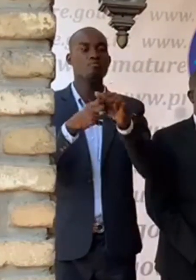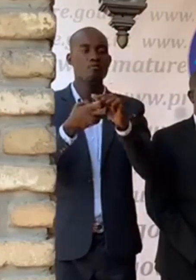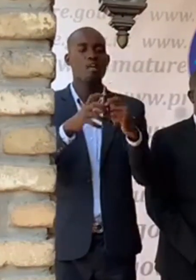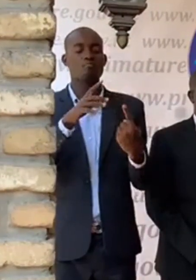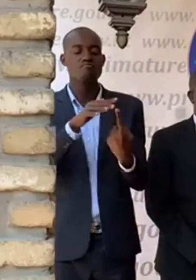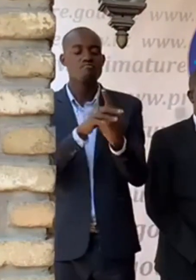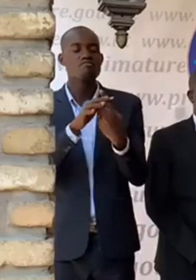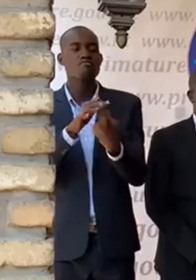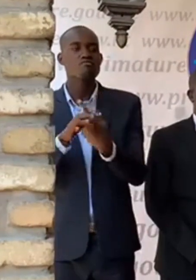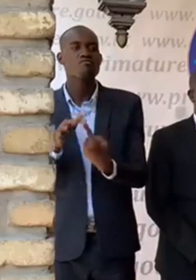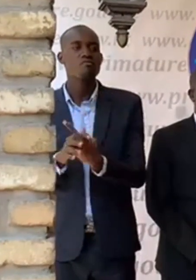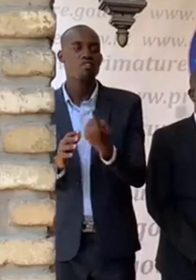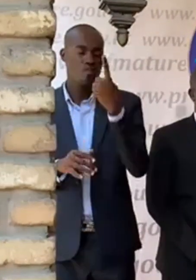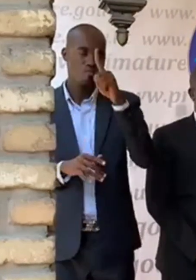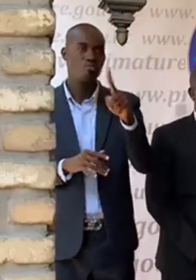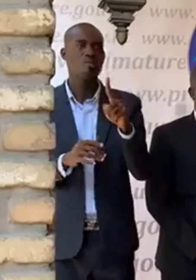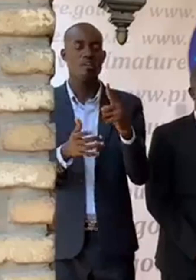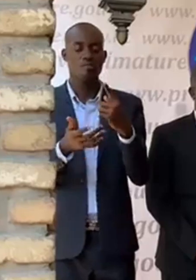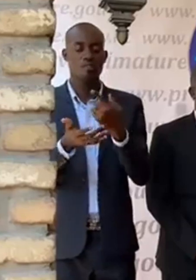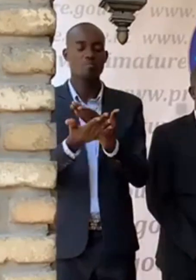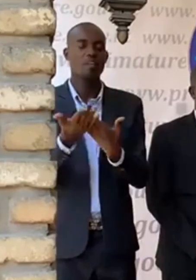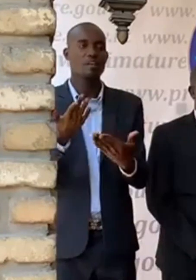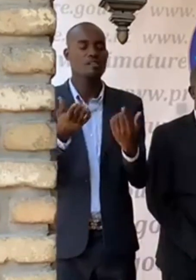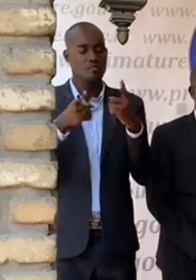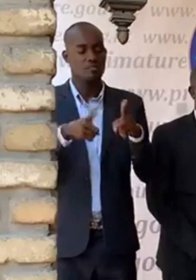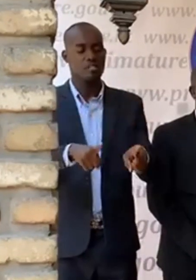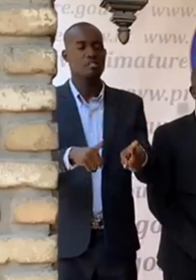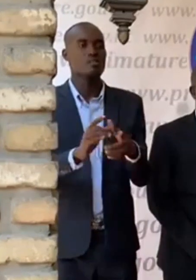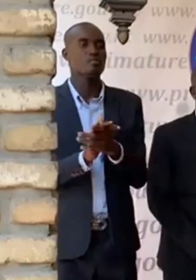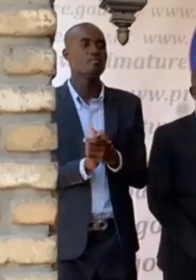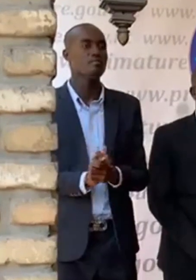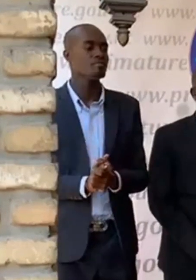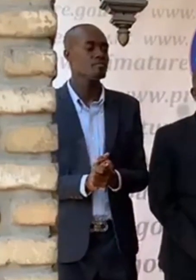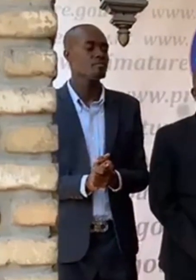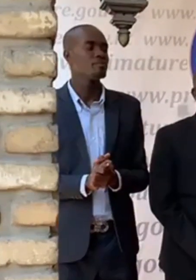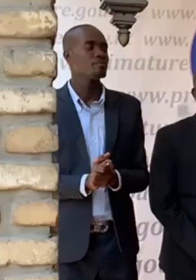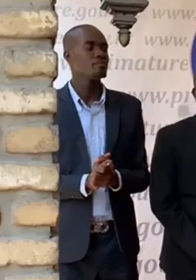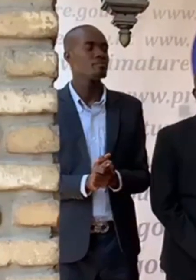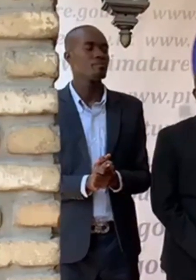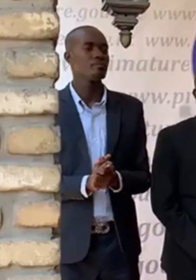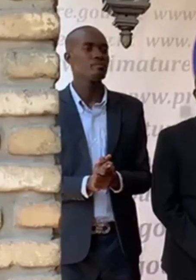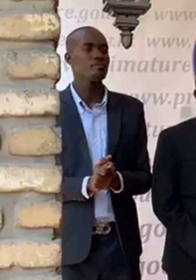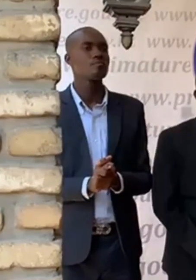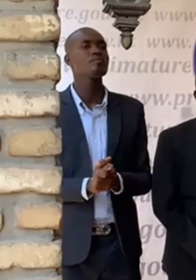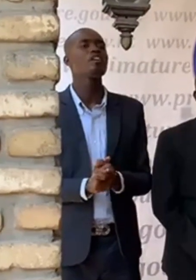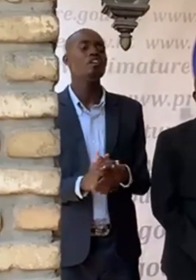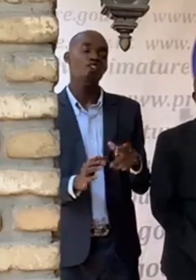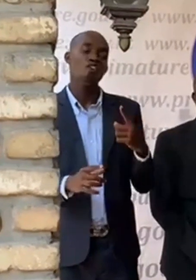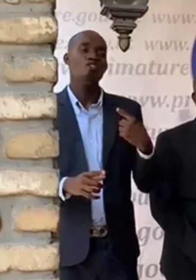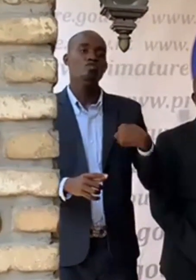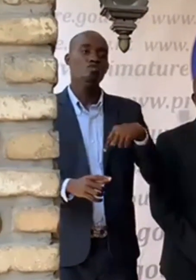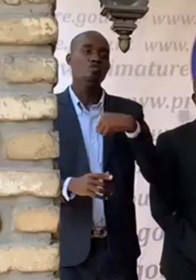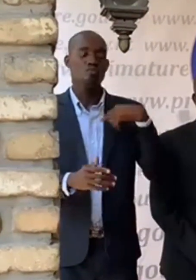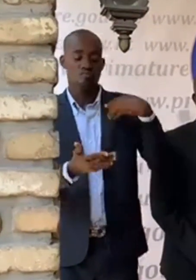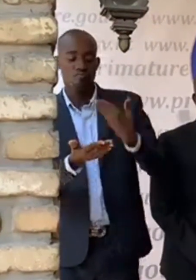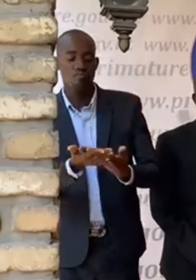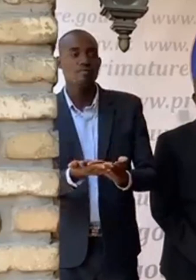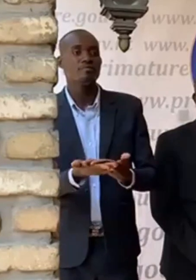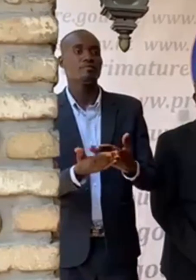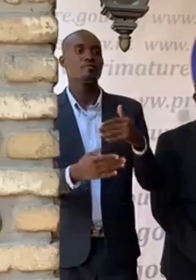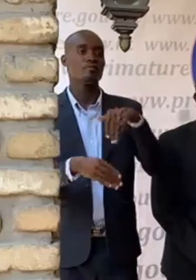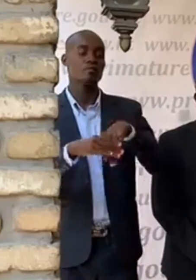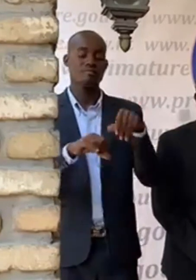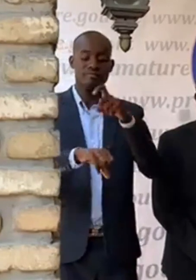des temps? Alors c'est en pile question en monde a posé sur internet là, mais bien malheureusement nous poko ka joindre